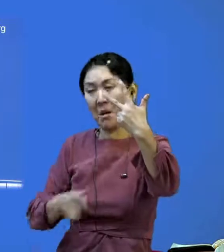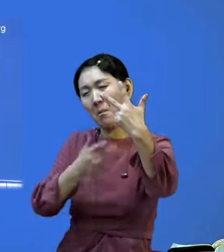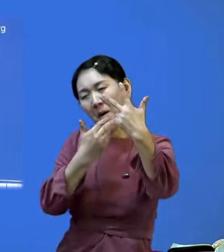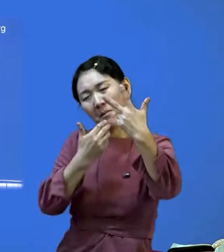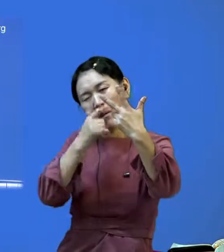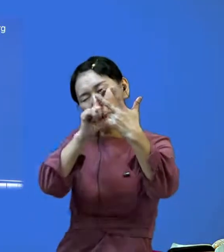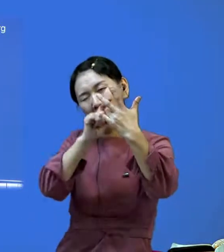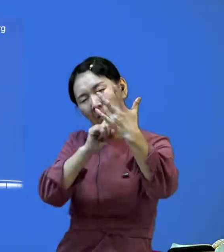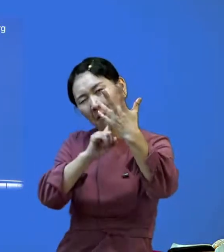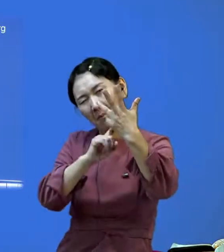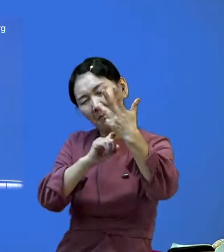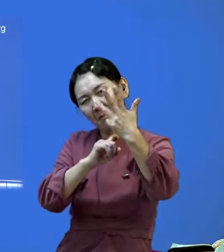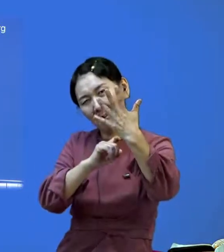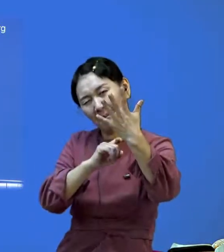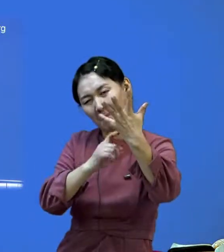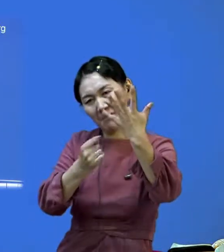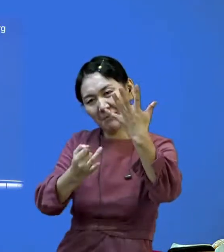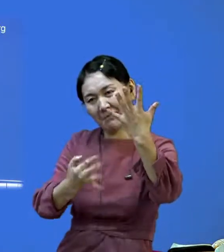байхгүй юмнууд бол олон байна.